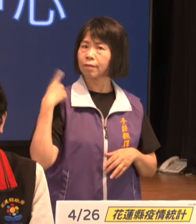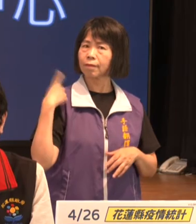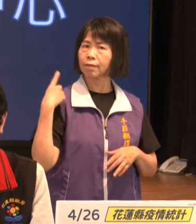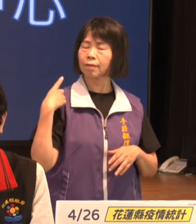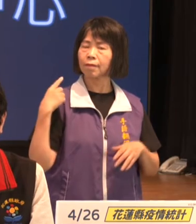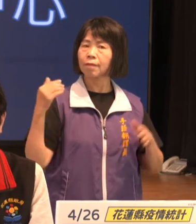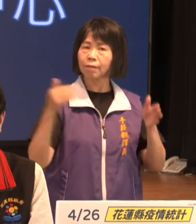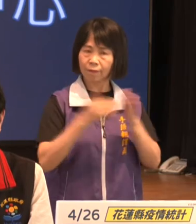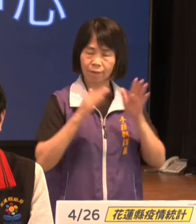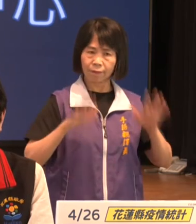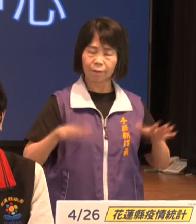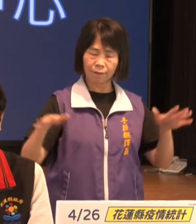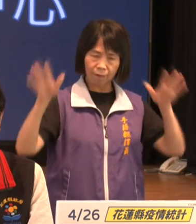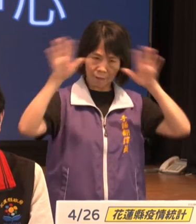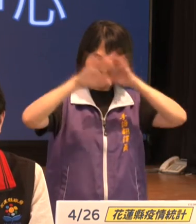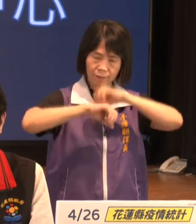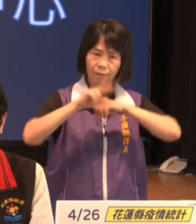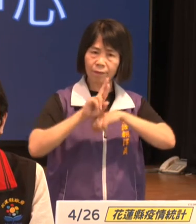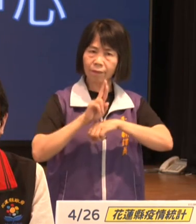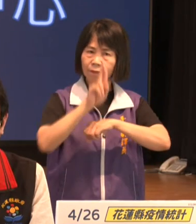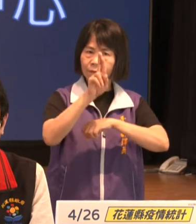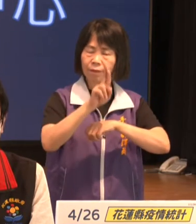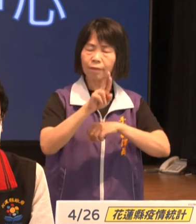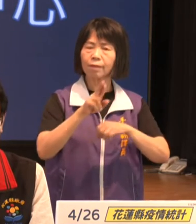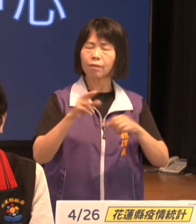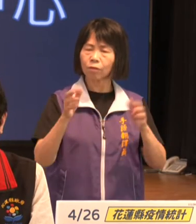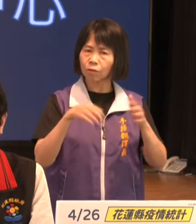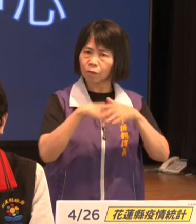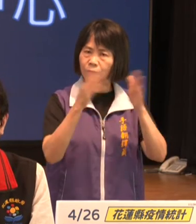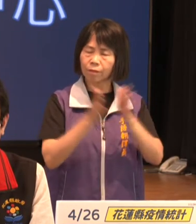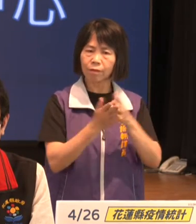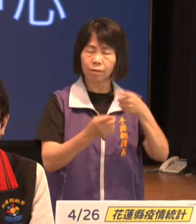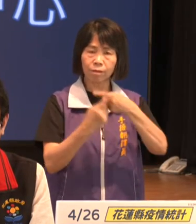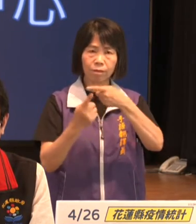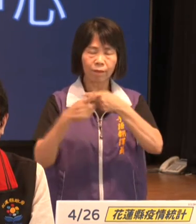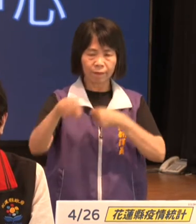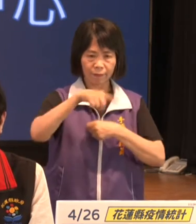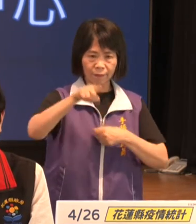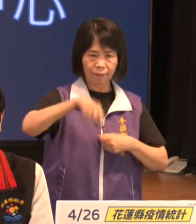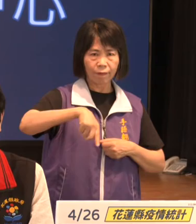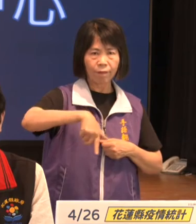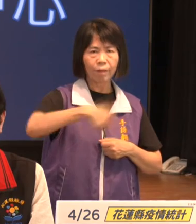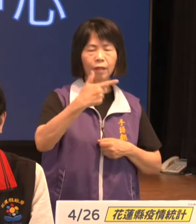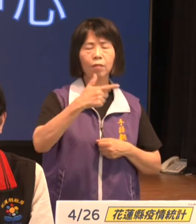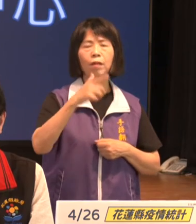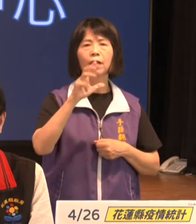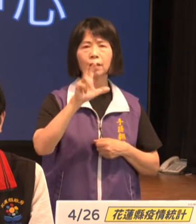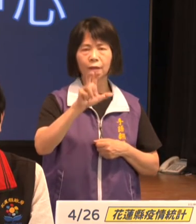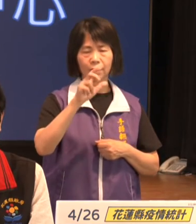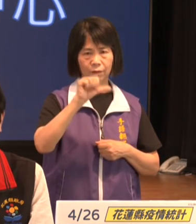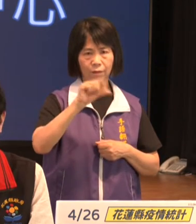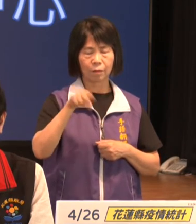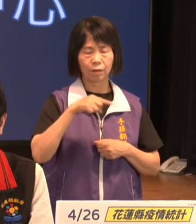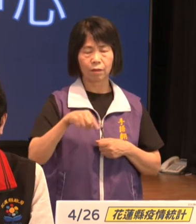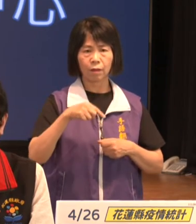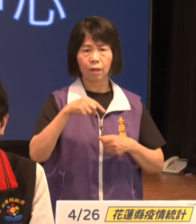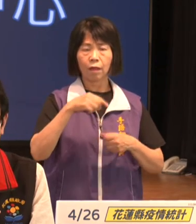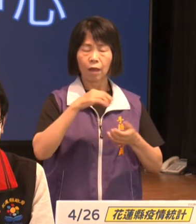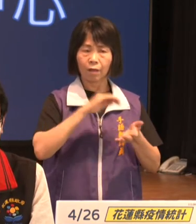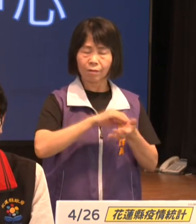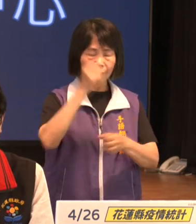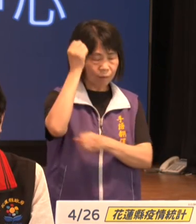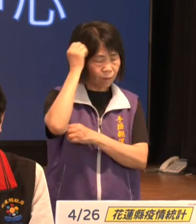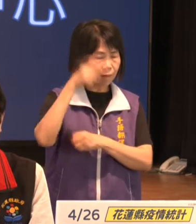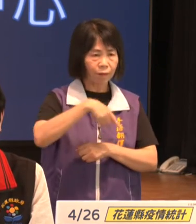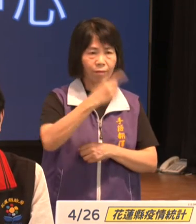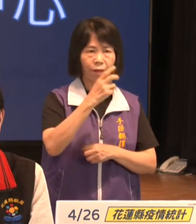今天凌晨十二点的时候呢，我们总共的确诊的累计病例是1675人。那目前呢，有129人住院，